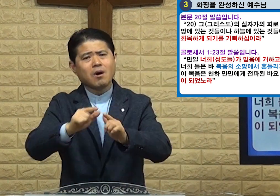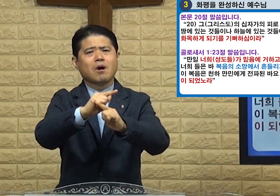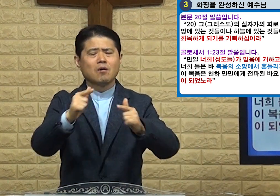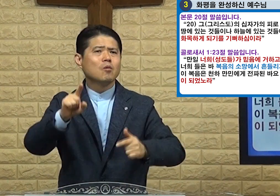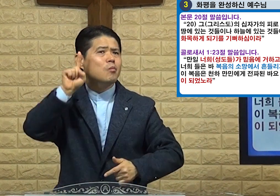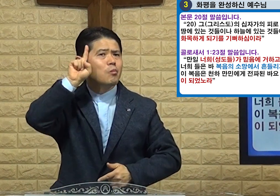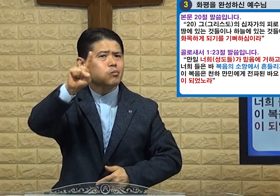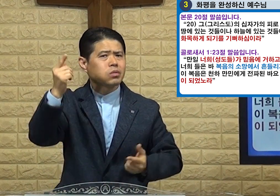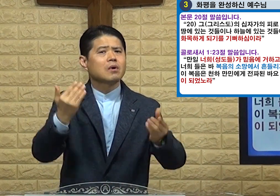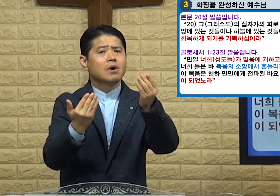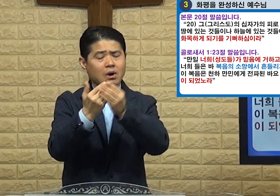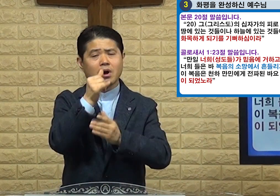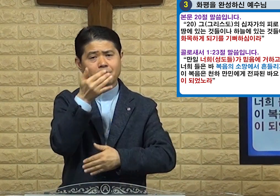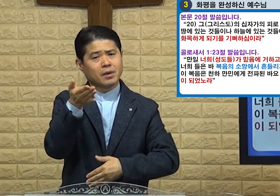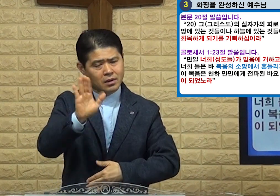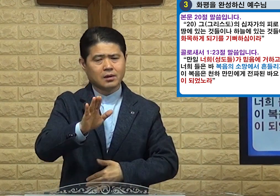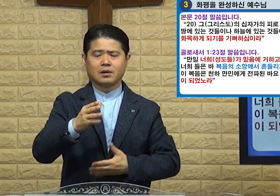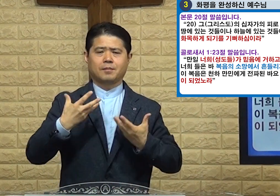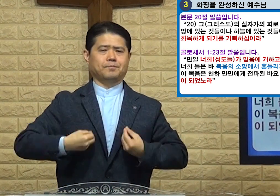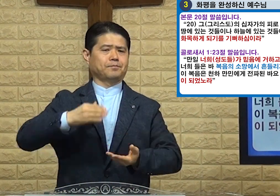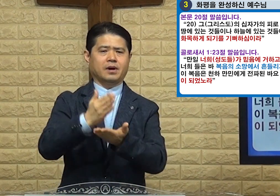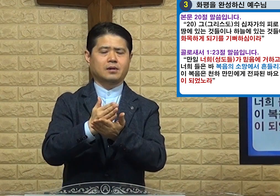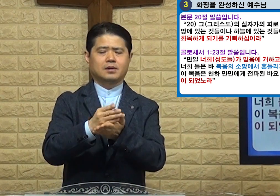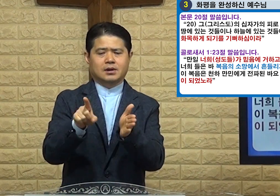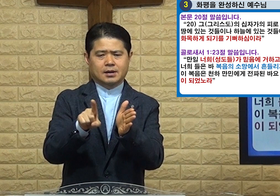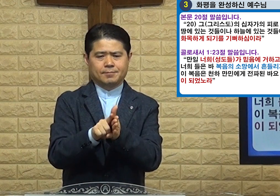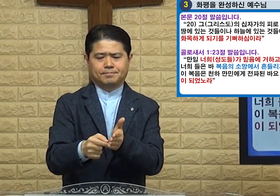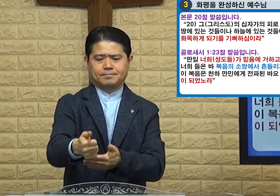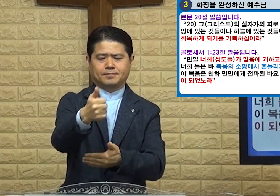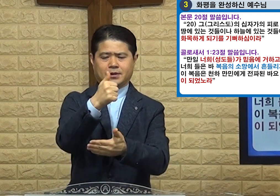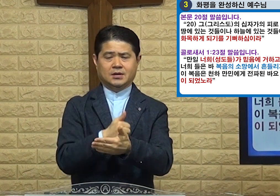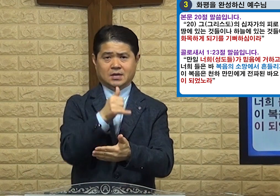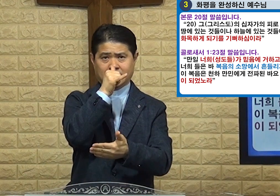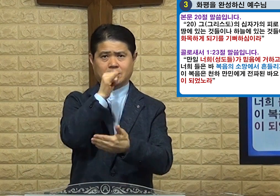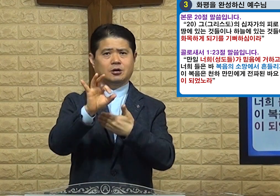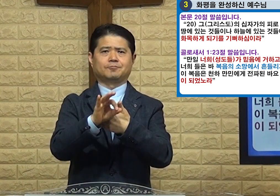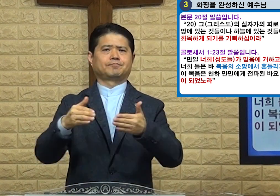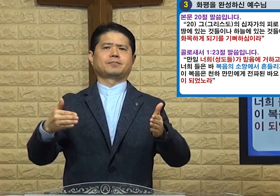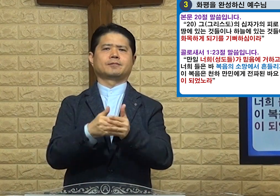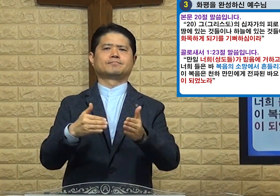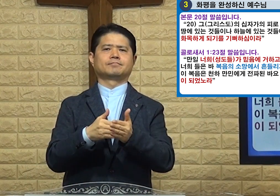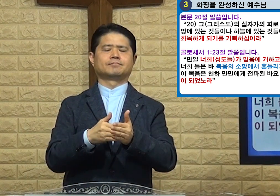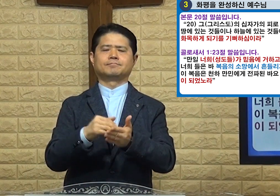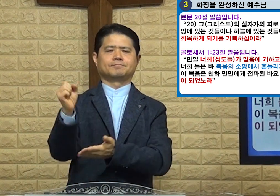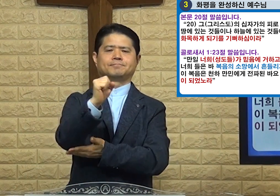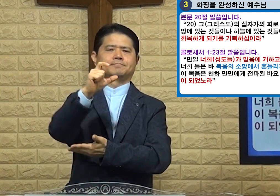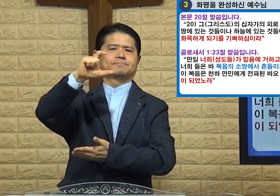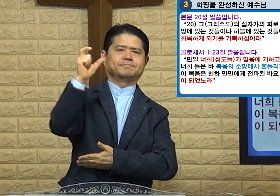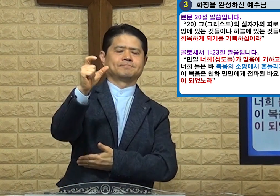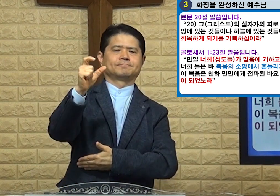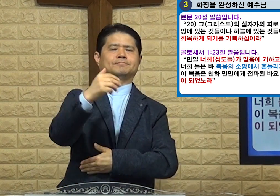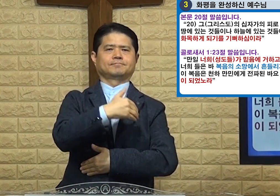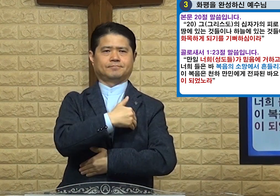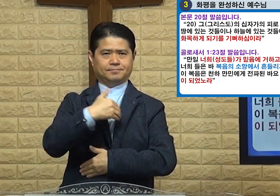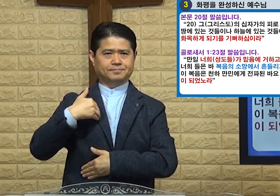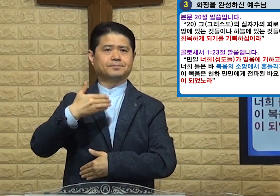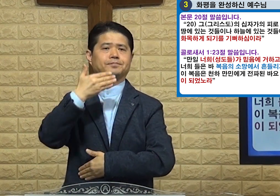나고 기근이 나고 그렇지만 우리가 실망하지 않고 하나님이 내 안에 계시기 때문에 우리는